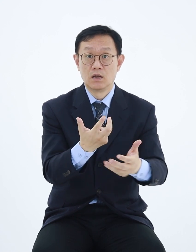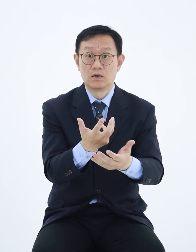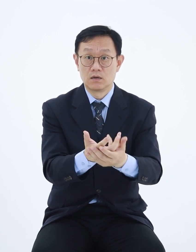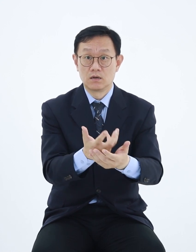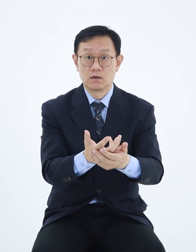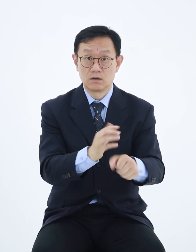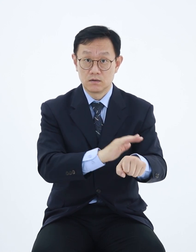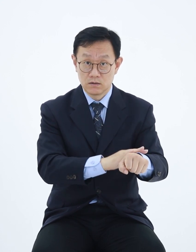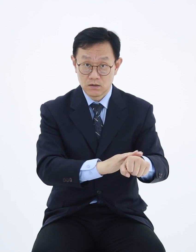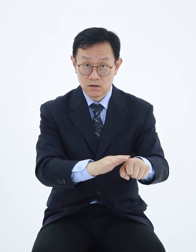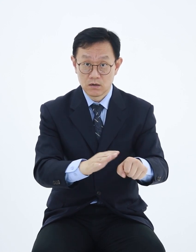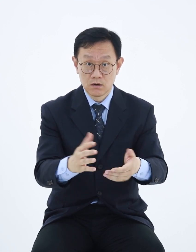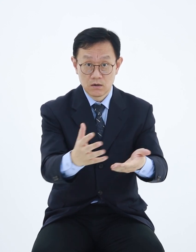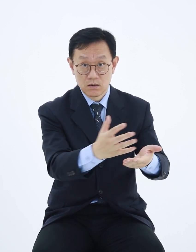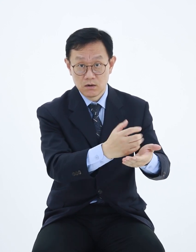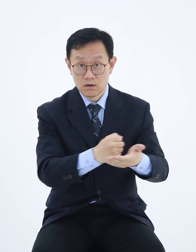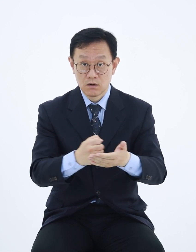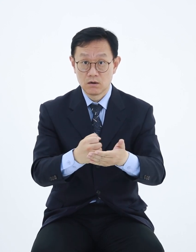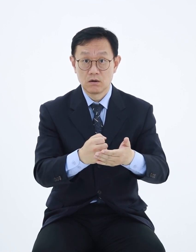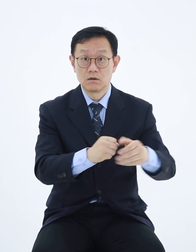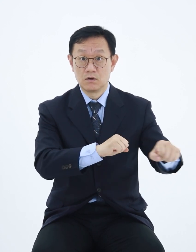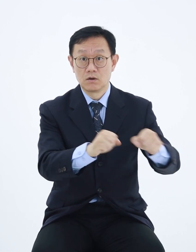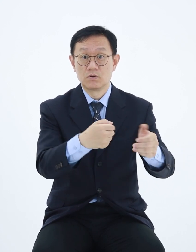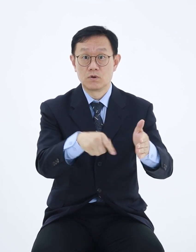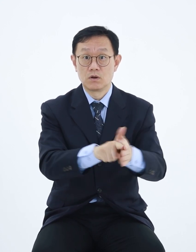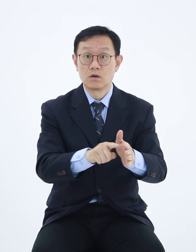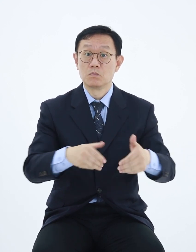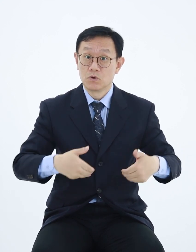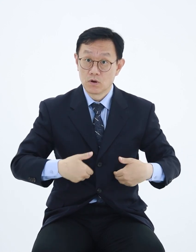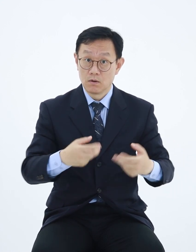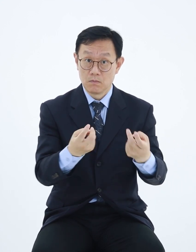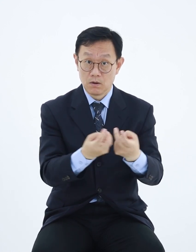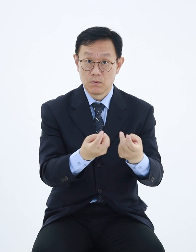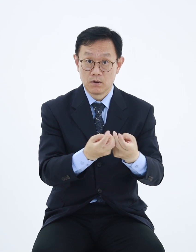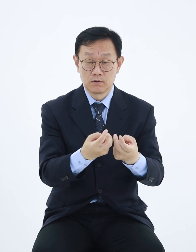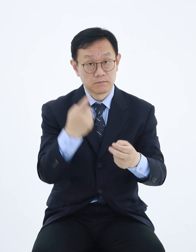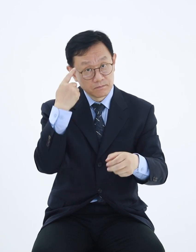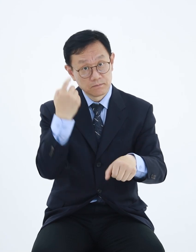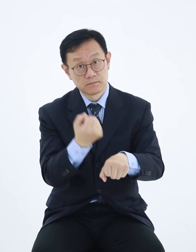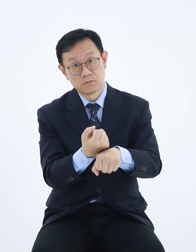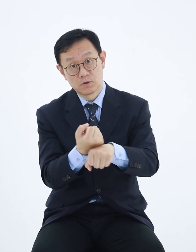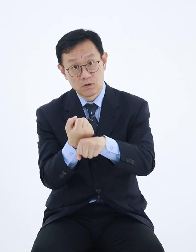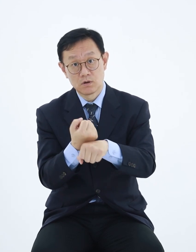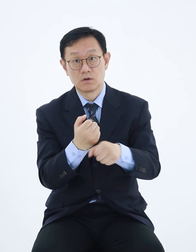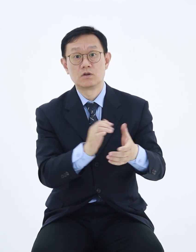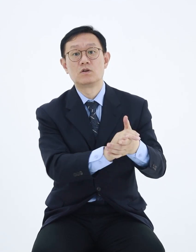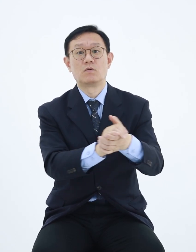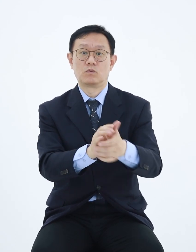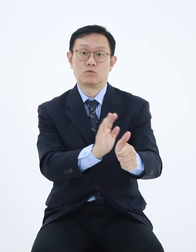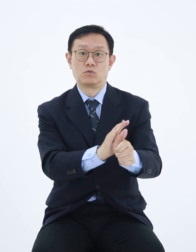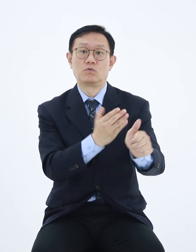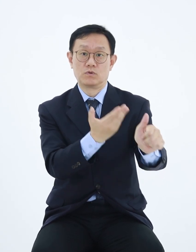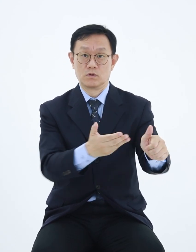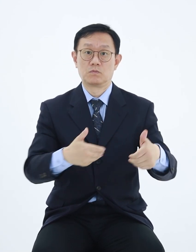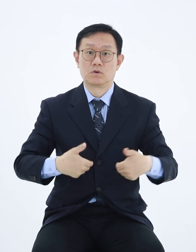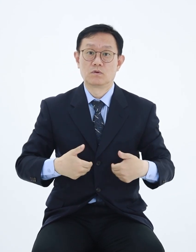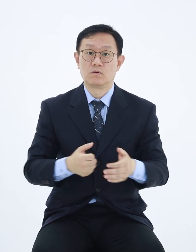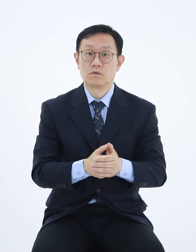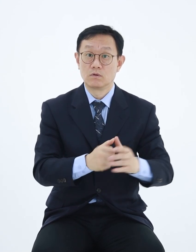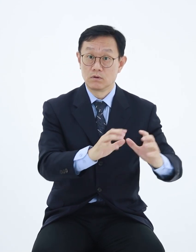토대로 당사국 내 협약의 이행을 위해 필요한 수단이나 방법을 강구하는 등 협력해야 하는 것입니다. 당사국과 위원회